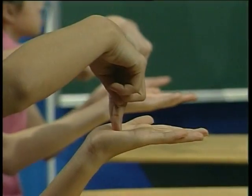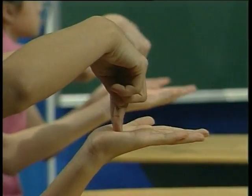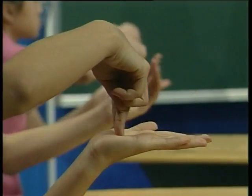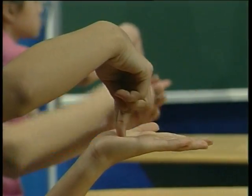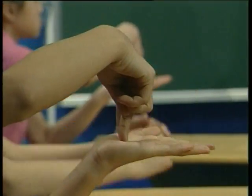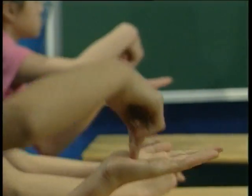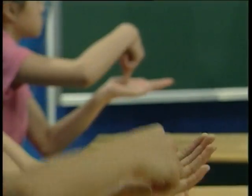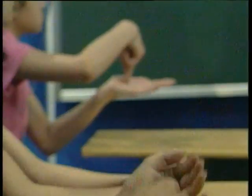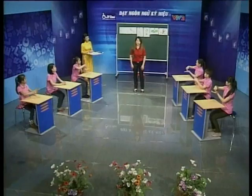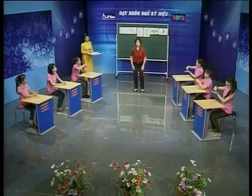Hành động đứng